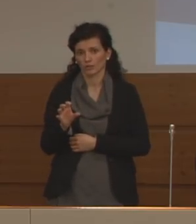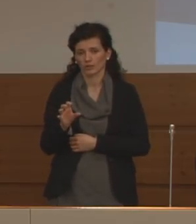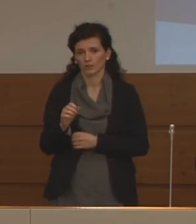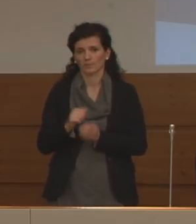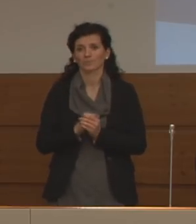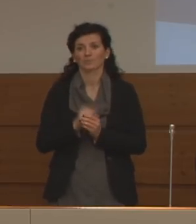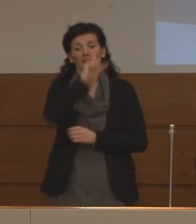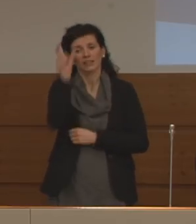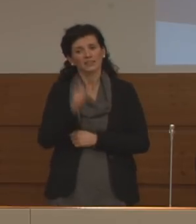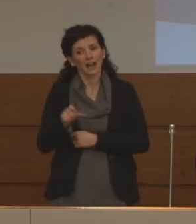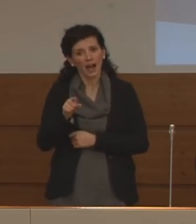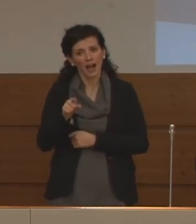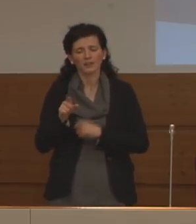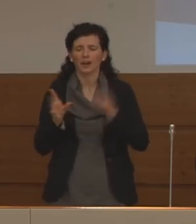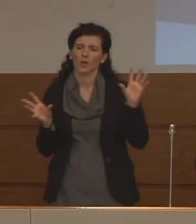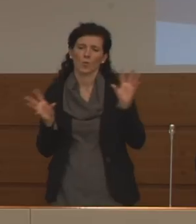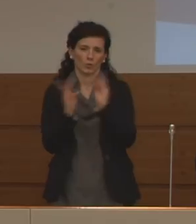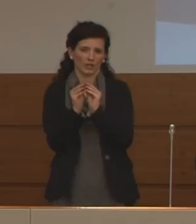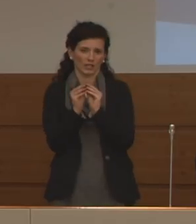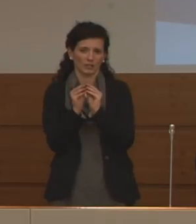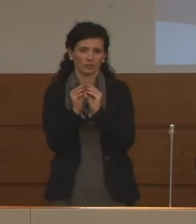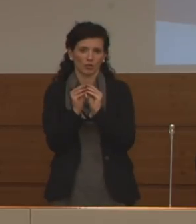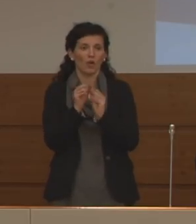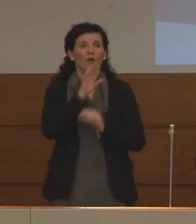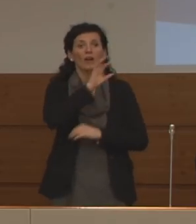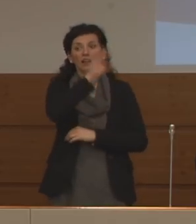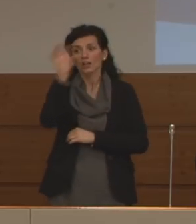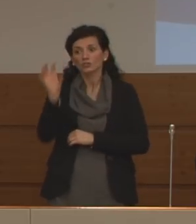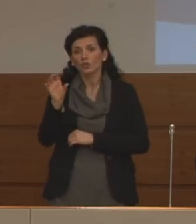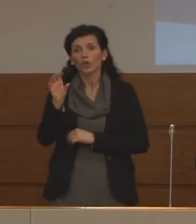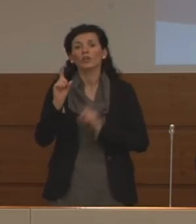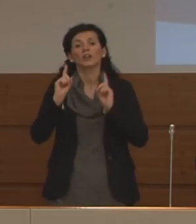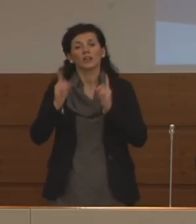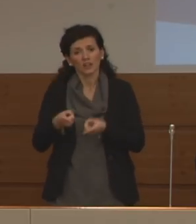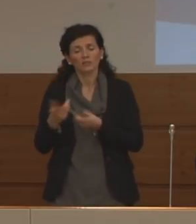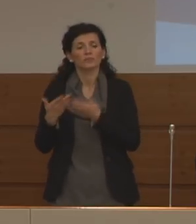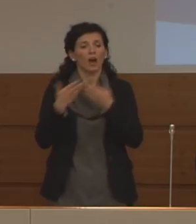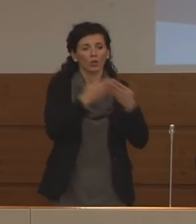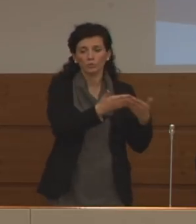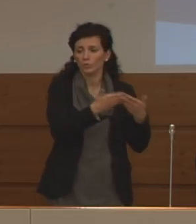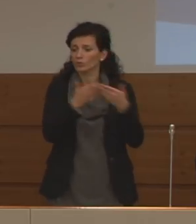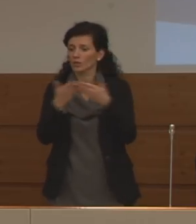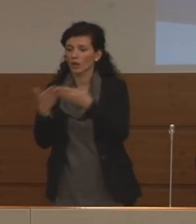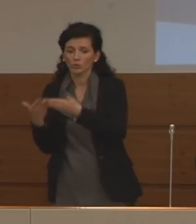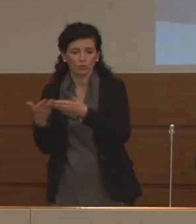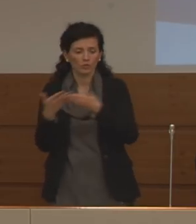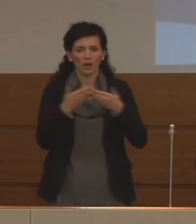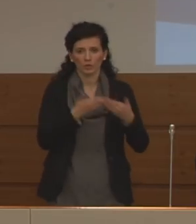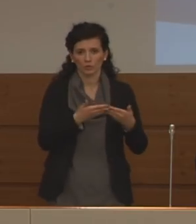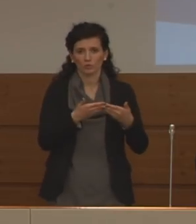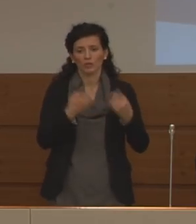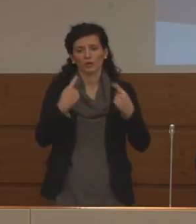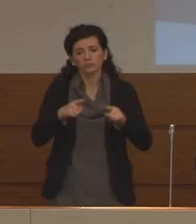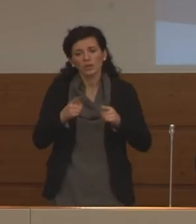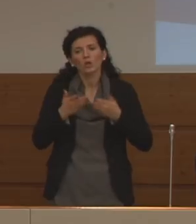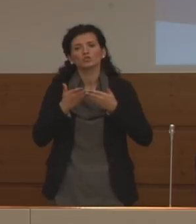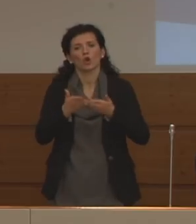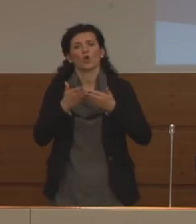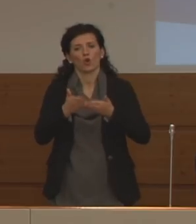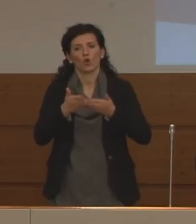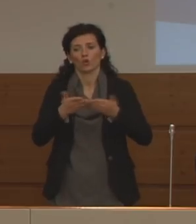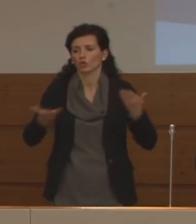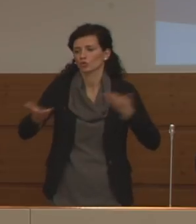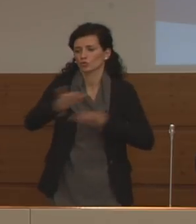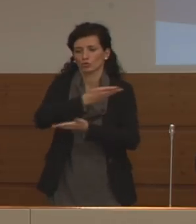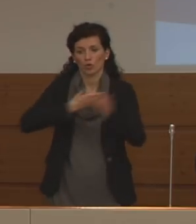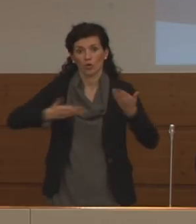unito e tutte le regioni si devono aiutare in un meccanismo di mutuo soccorso è la